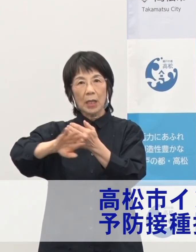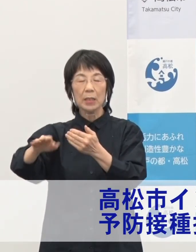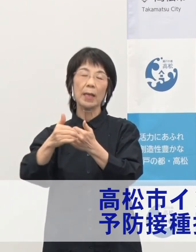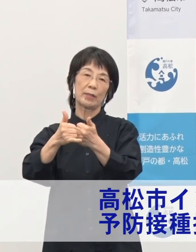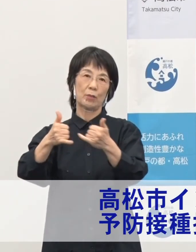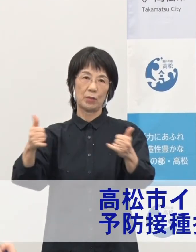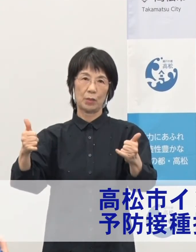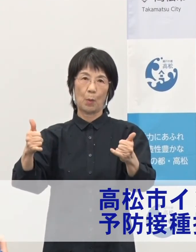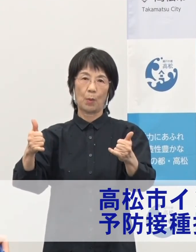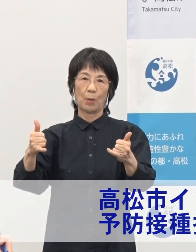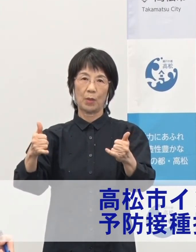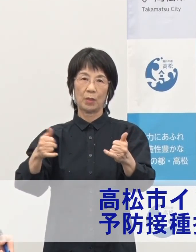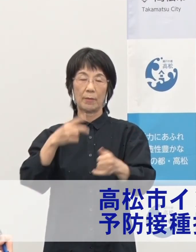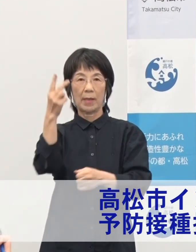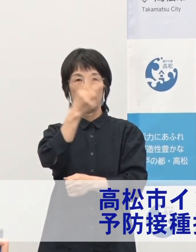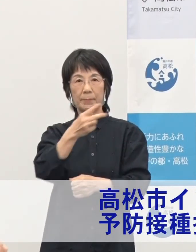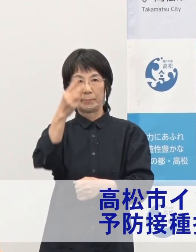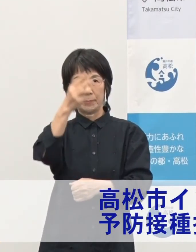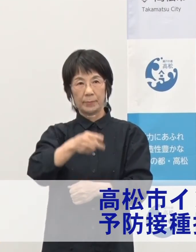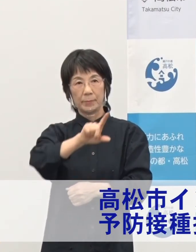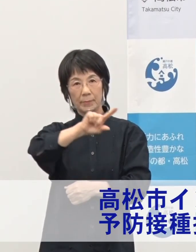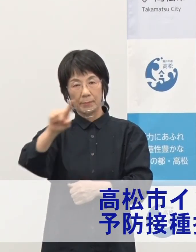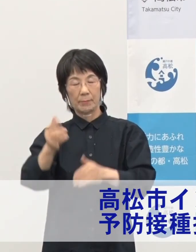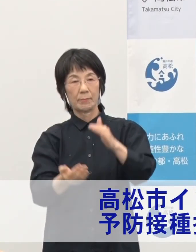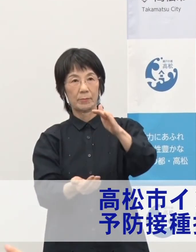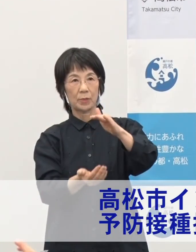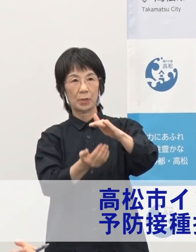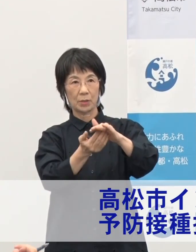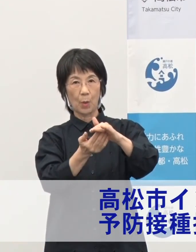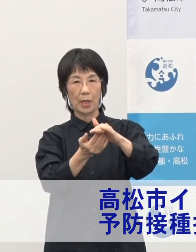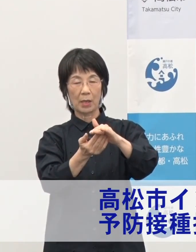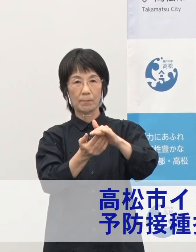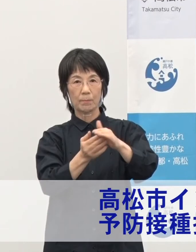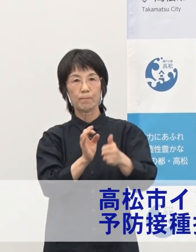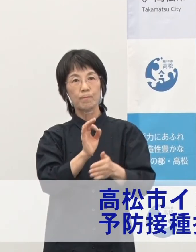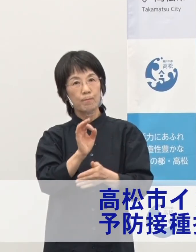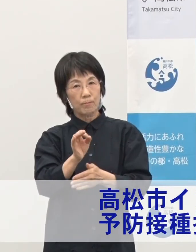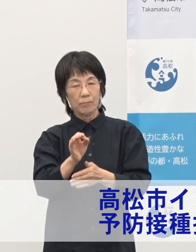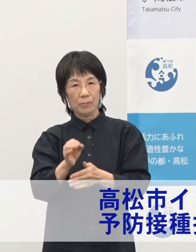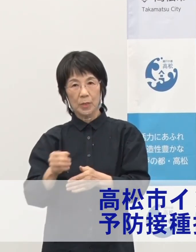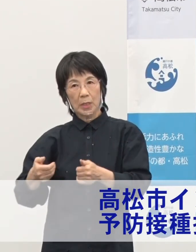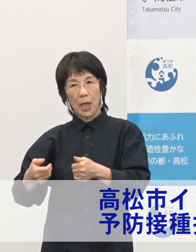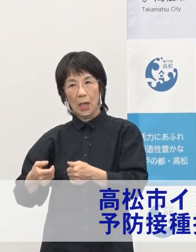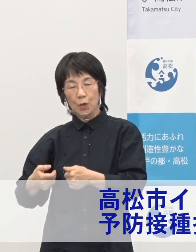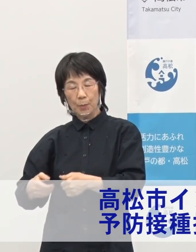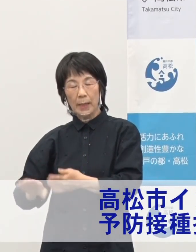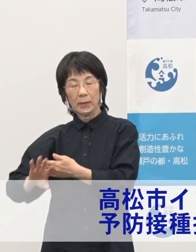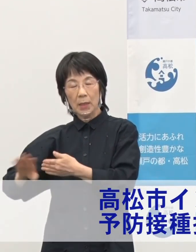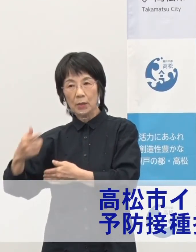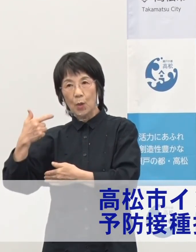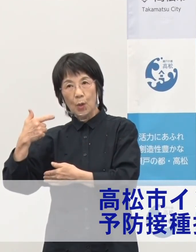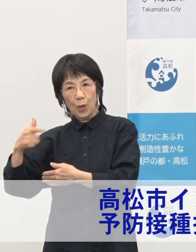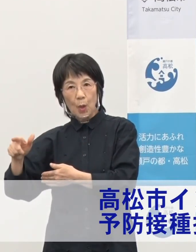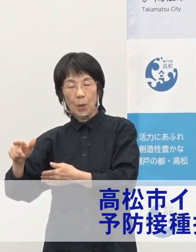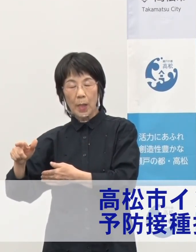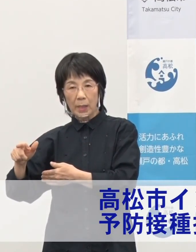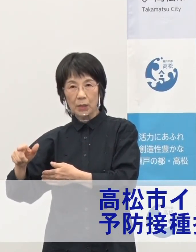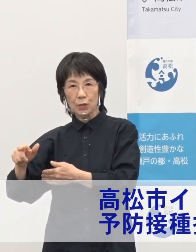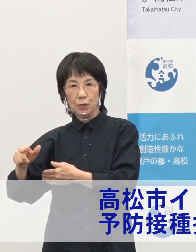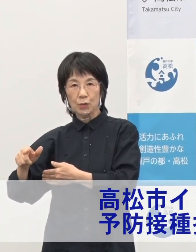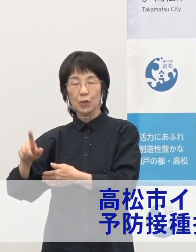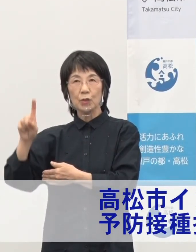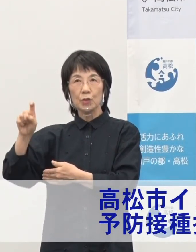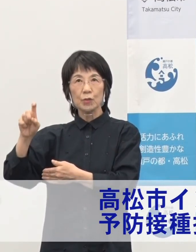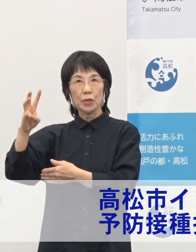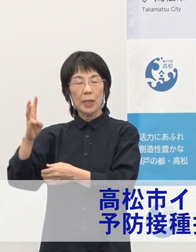には2000円を上限として系さらに生後6ヶ月から13歳未満の方や